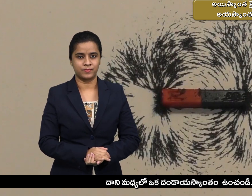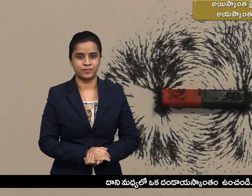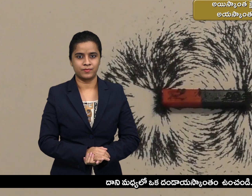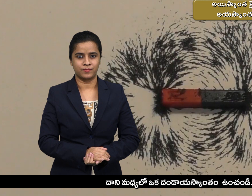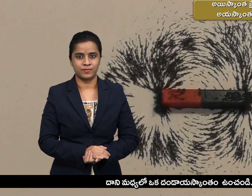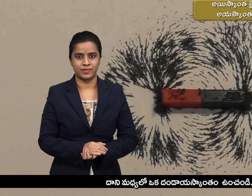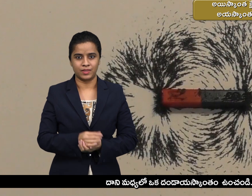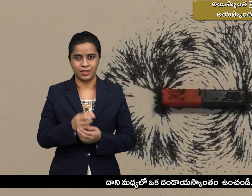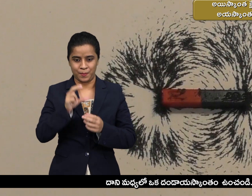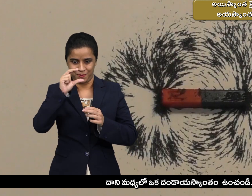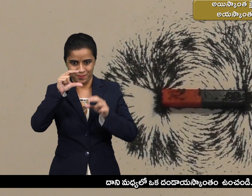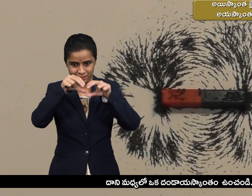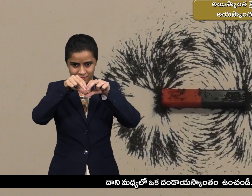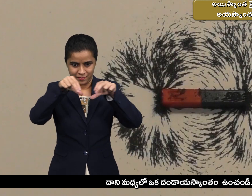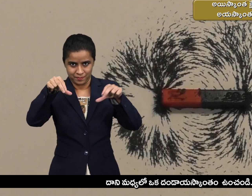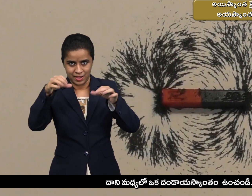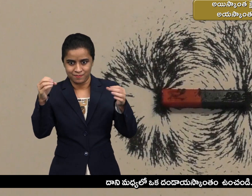దాని మధ్యలో ఒక దండాయస్కాంతం ఉంచండి.